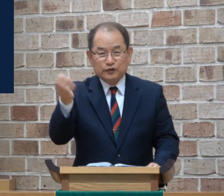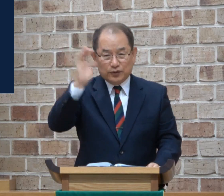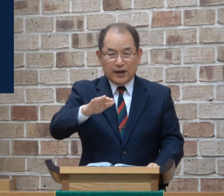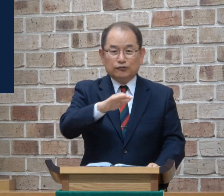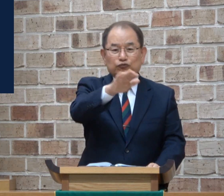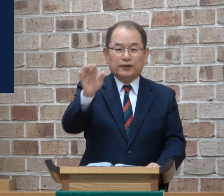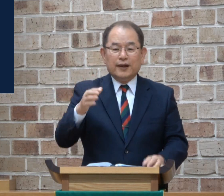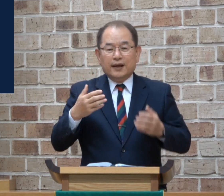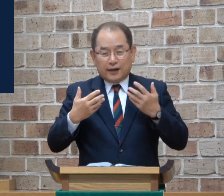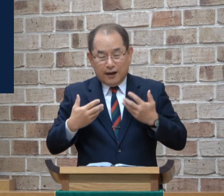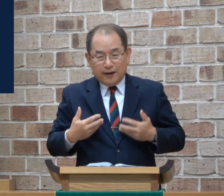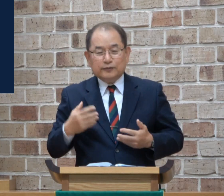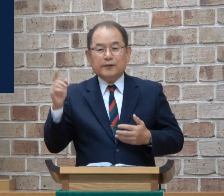조용히 생각해 보면